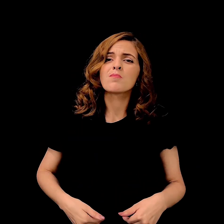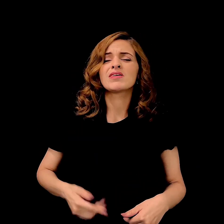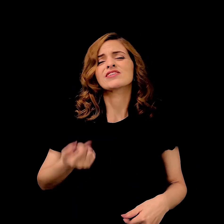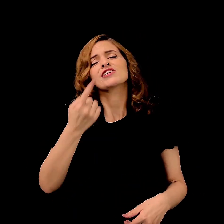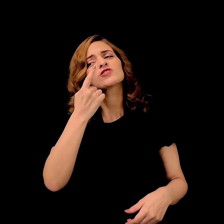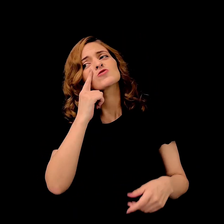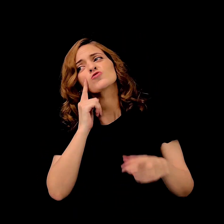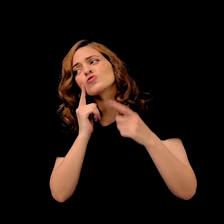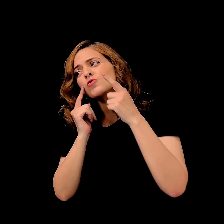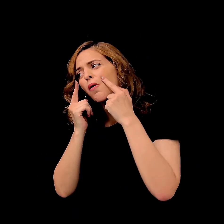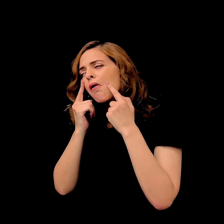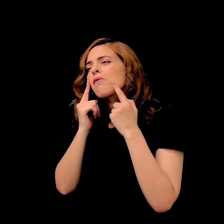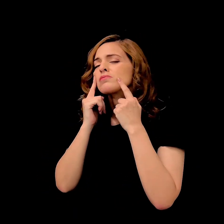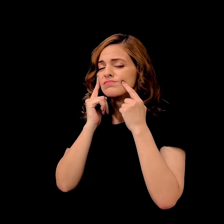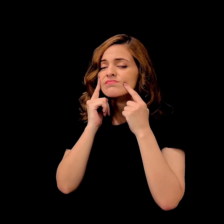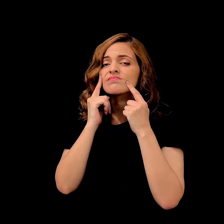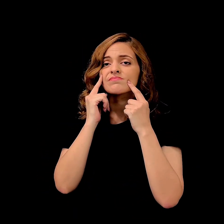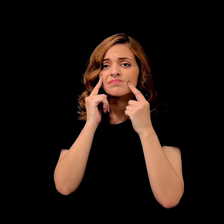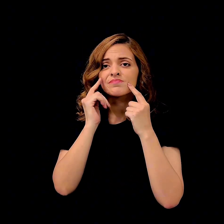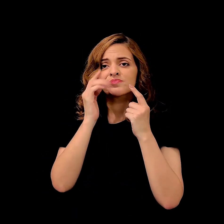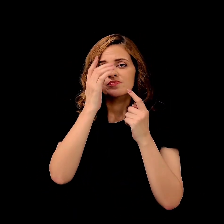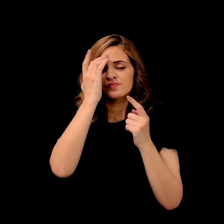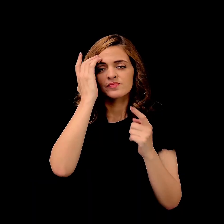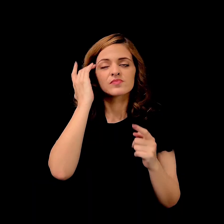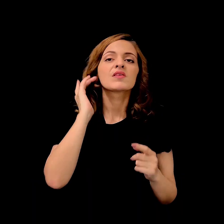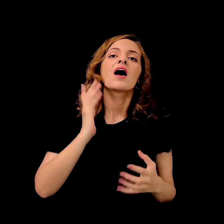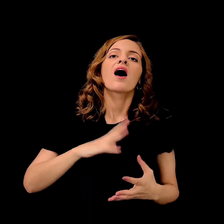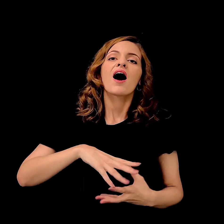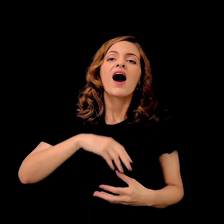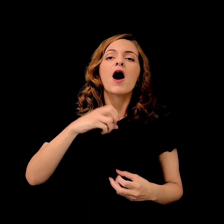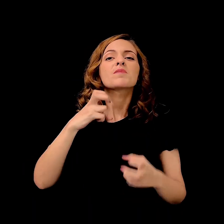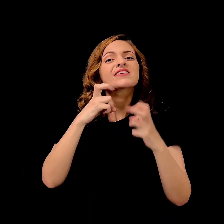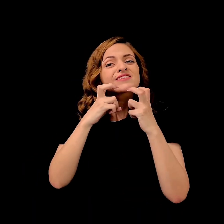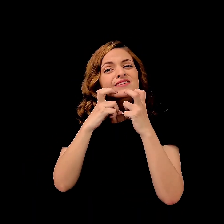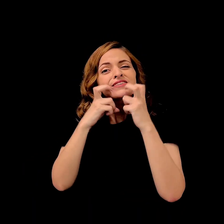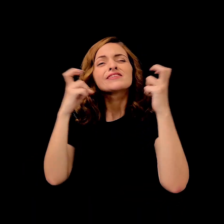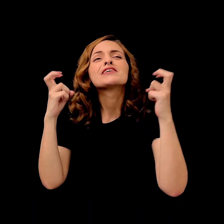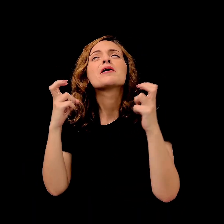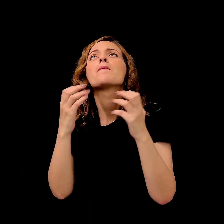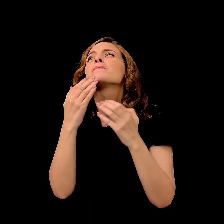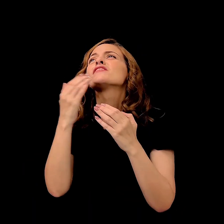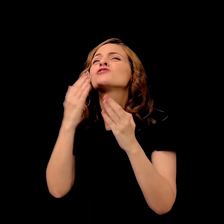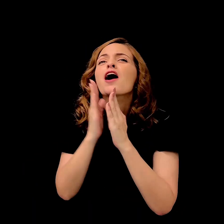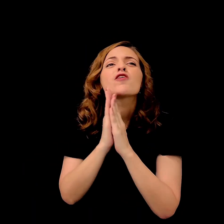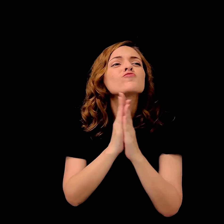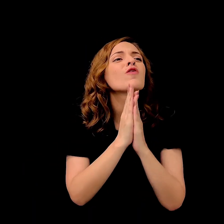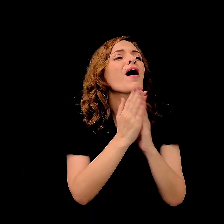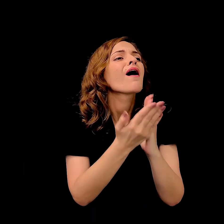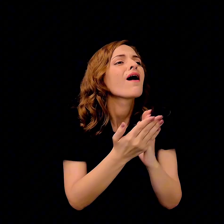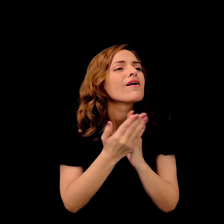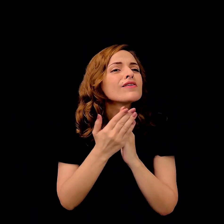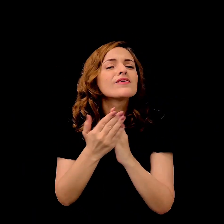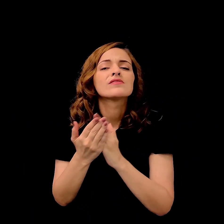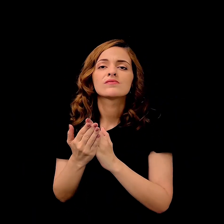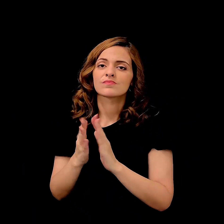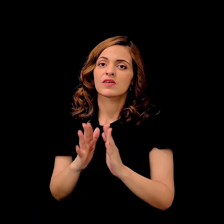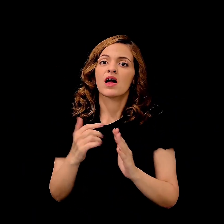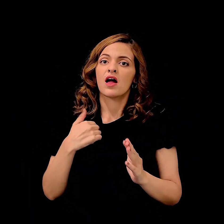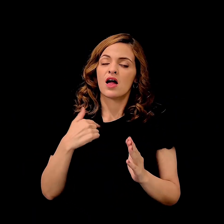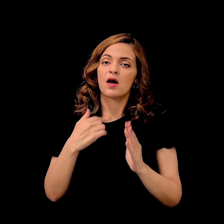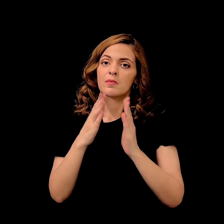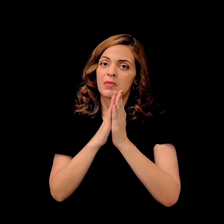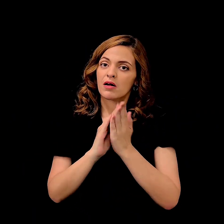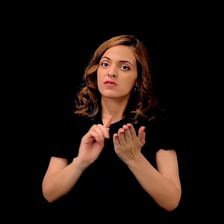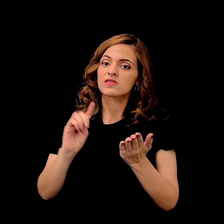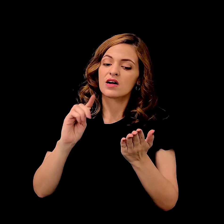né? A alma que grita pedindo socorro. Eu estava lendo aqui